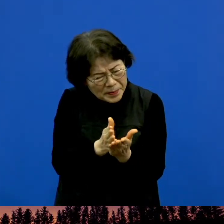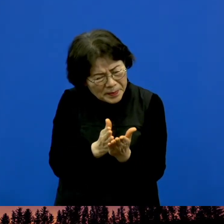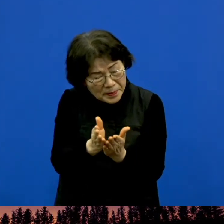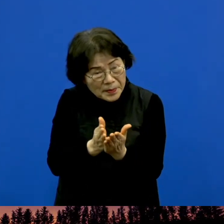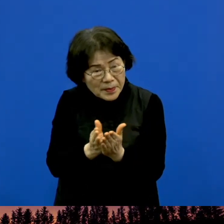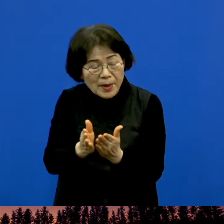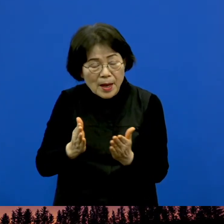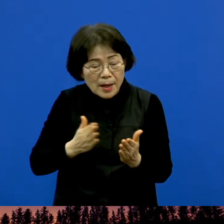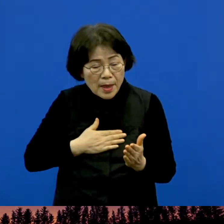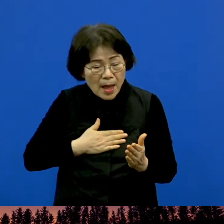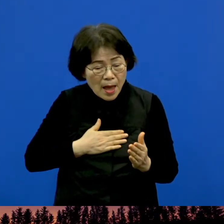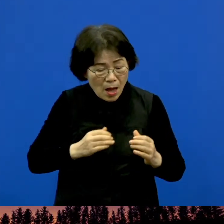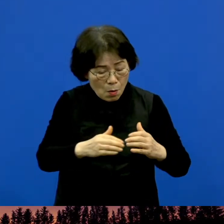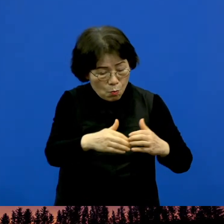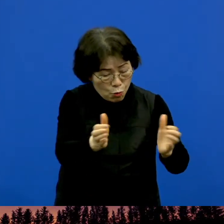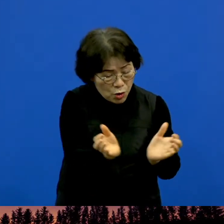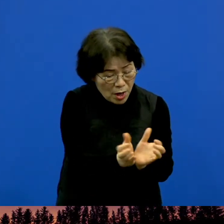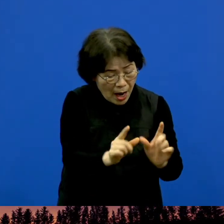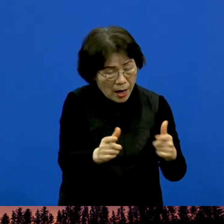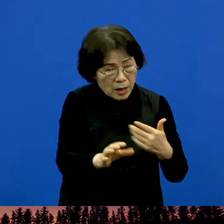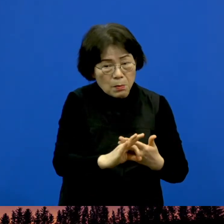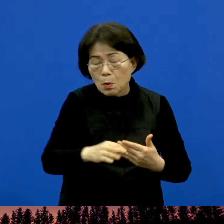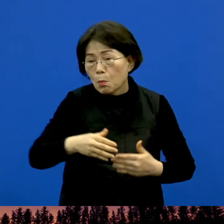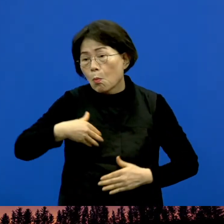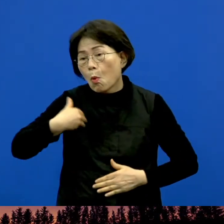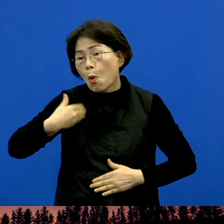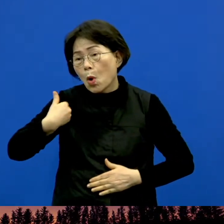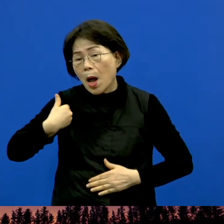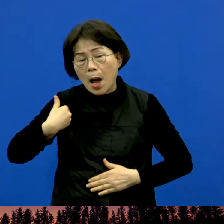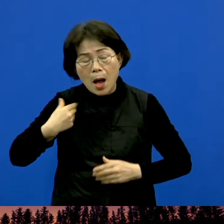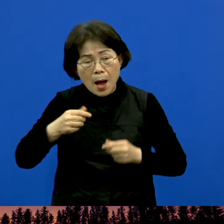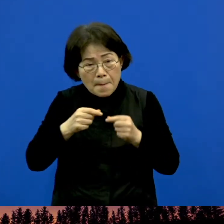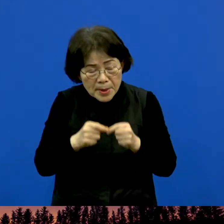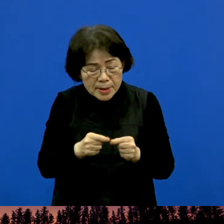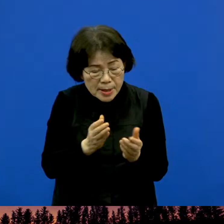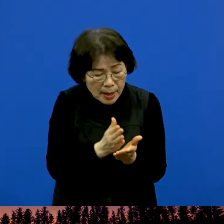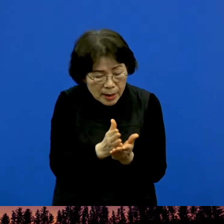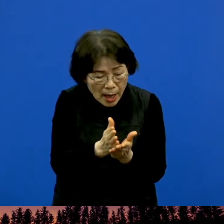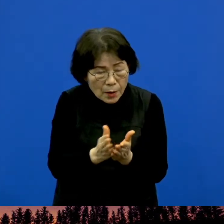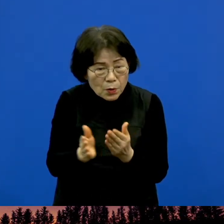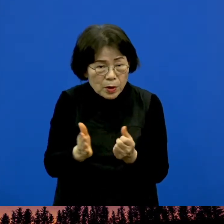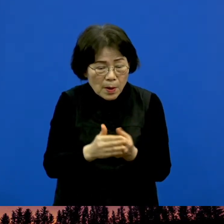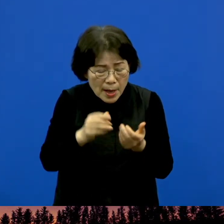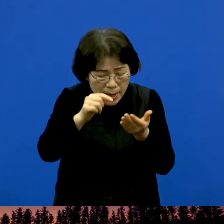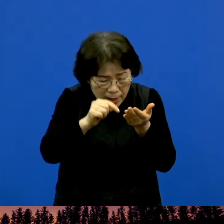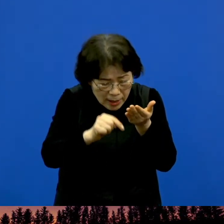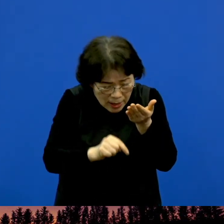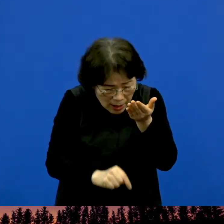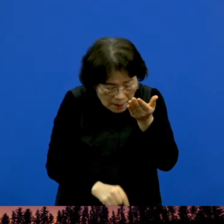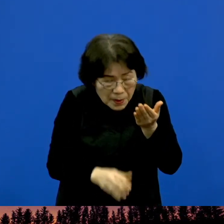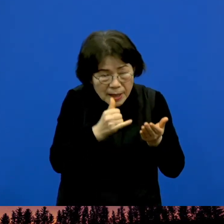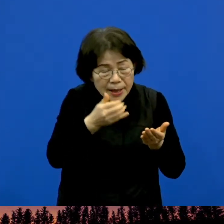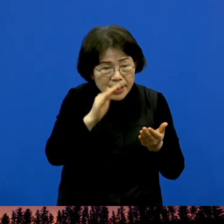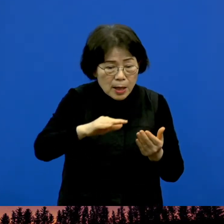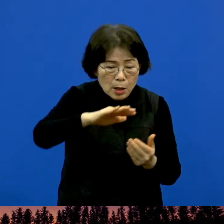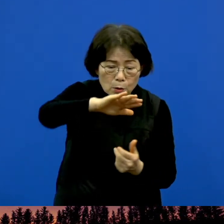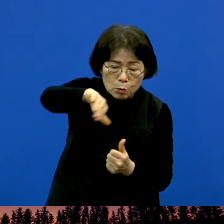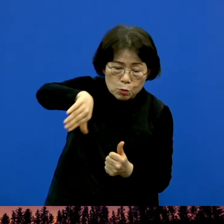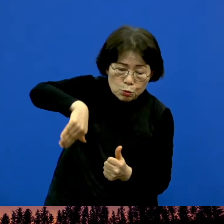분야 아니면 몰라요. 너무 미세하게 나누어지니까 깊이는 들어가는데 주변은